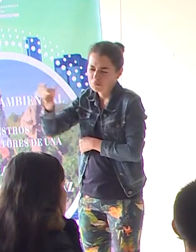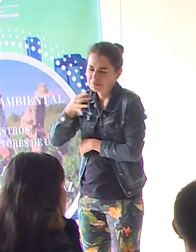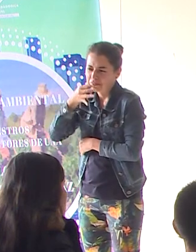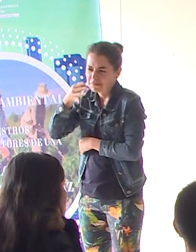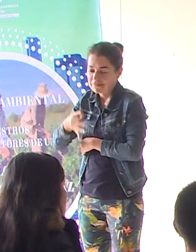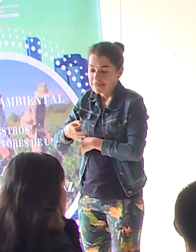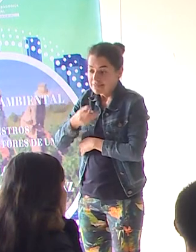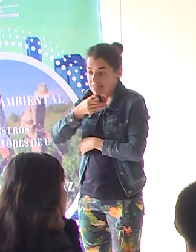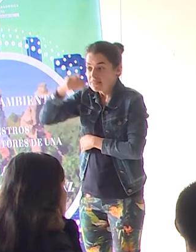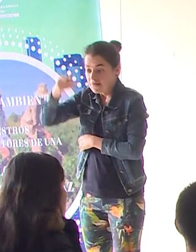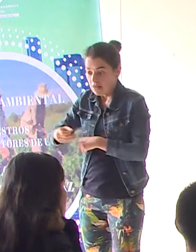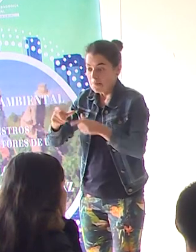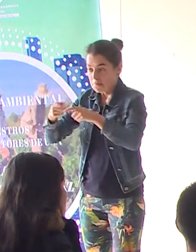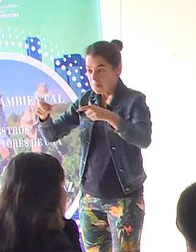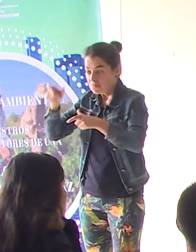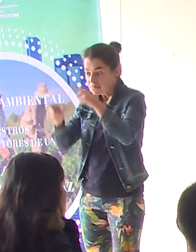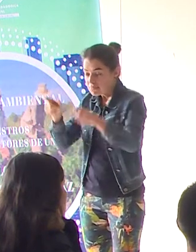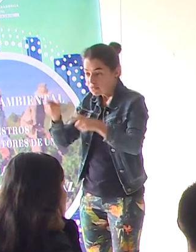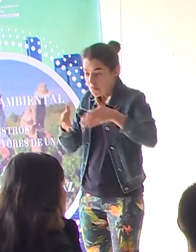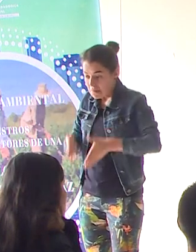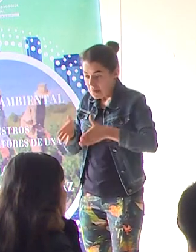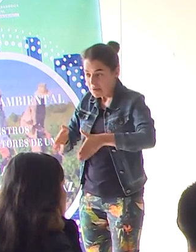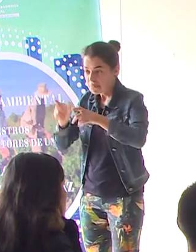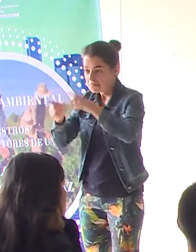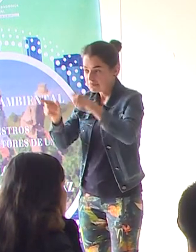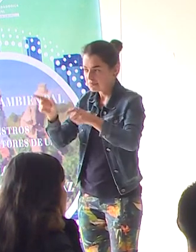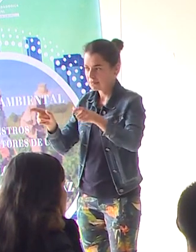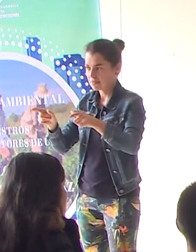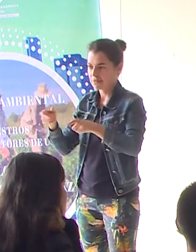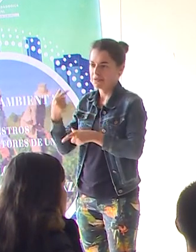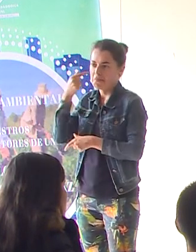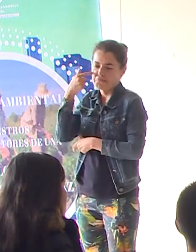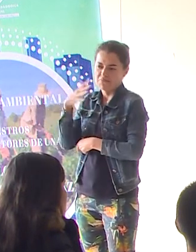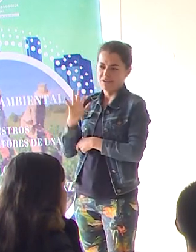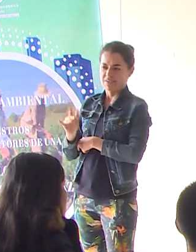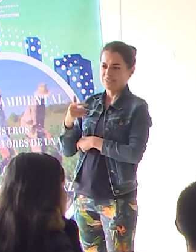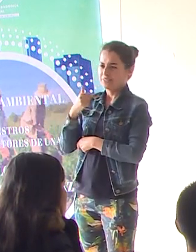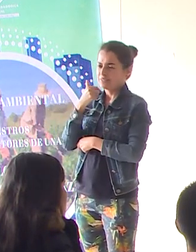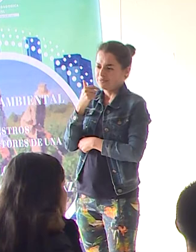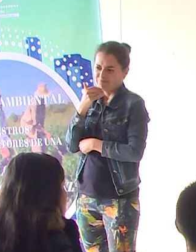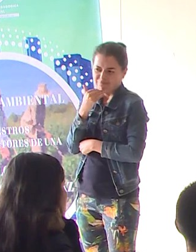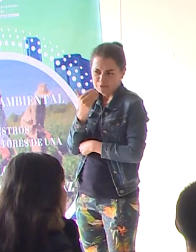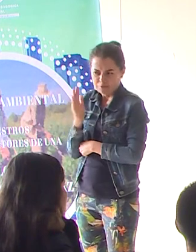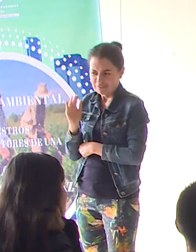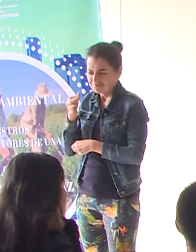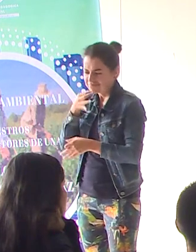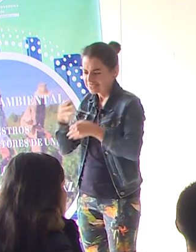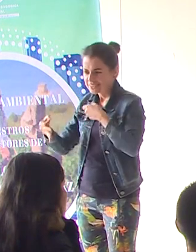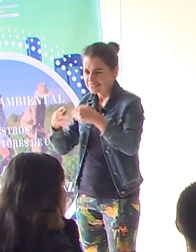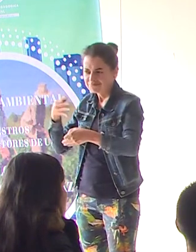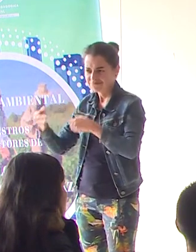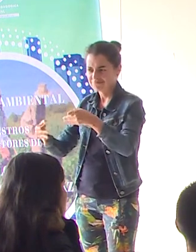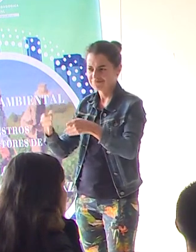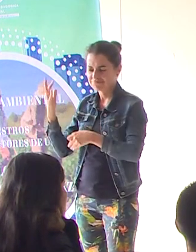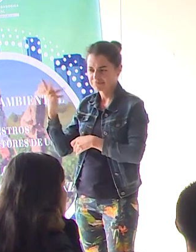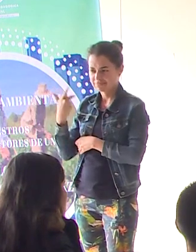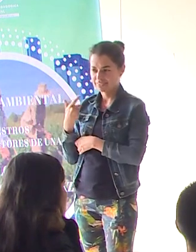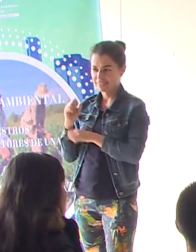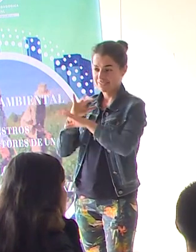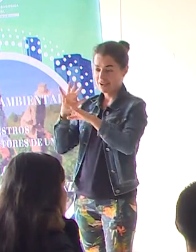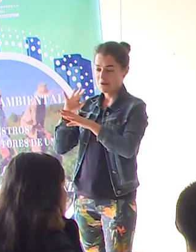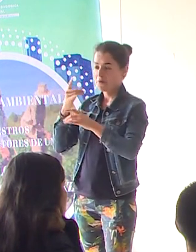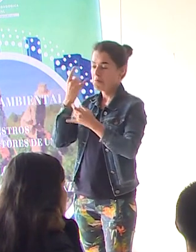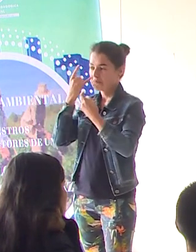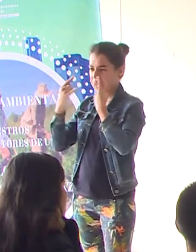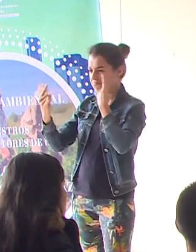si necesitamos en lo que hay un ejercicio más de especulación decir es que probablemente vamos a crecer dos millones entonces entonces ahí hay muchos intereses jugando